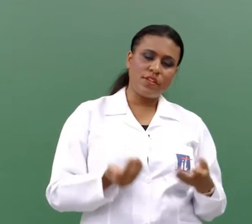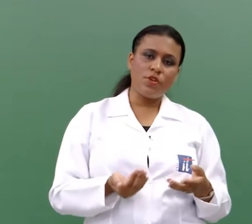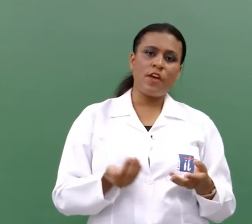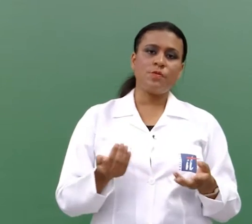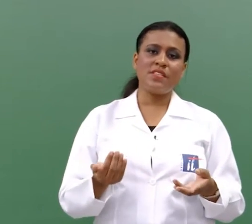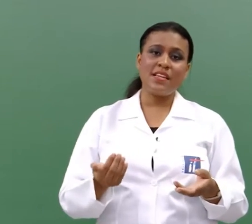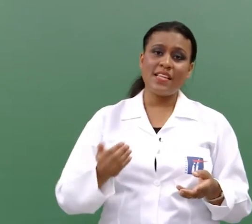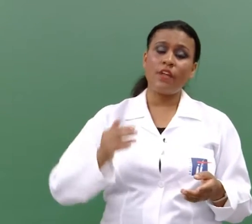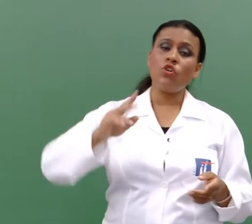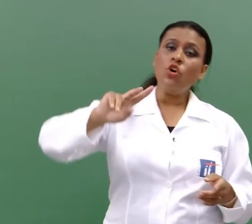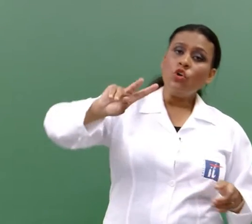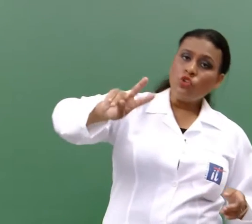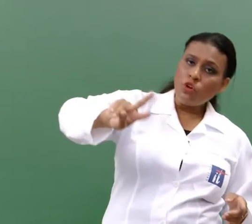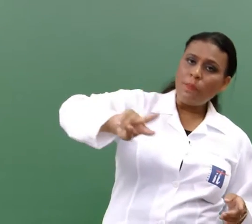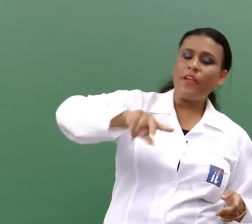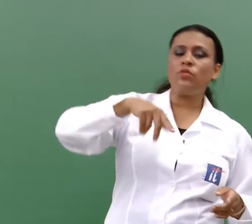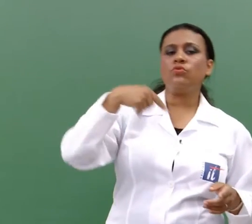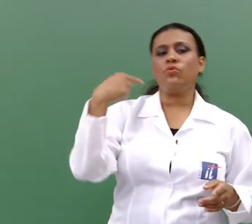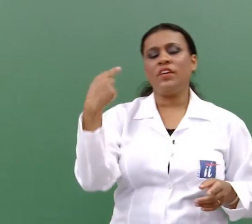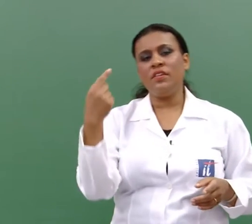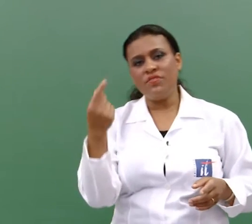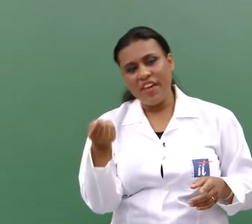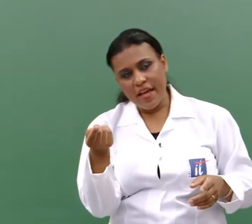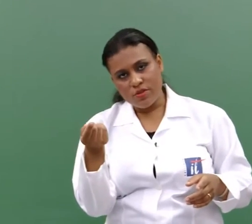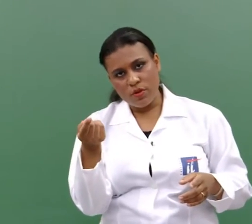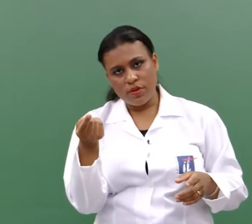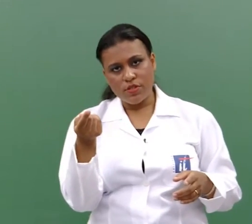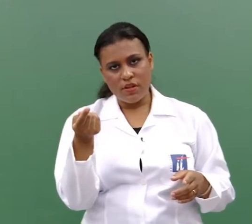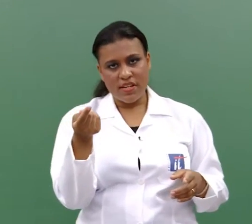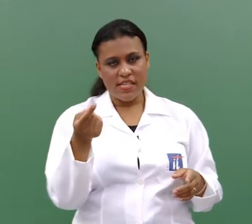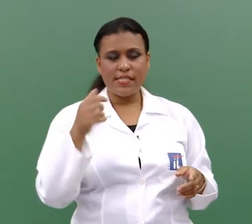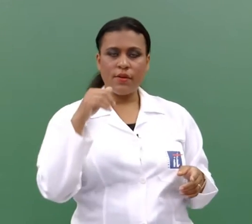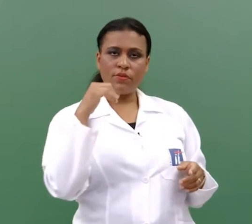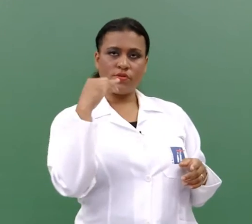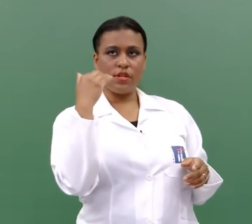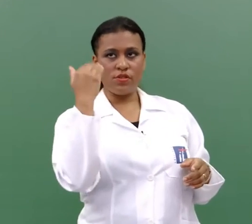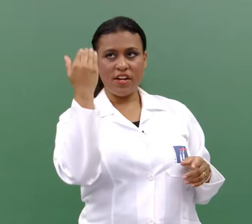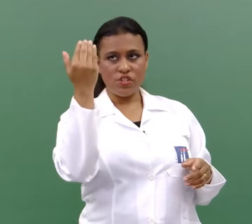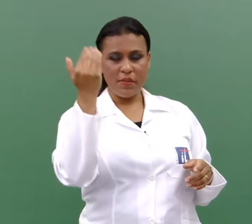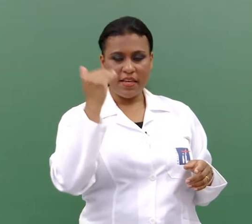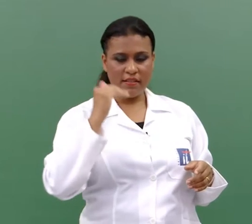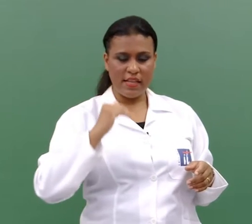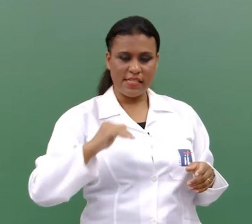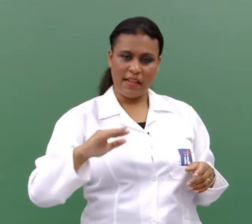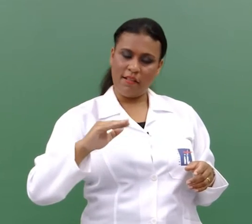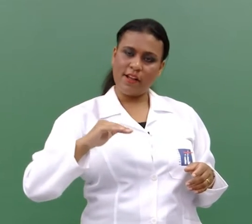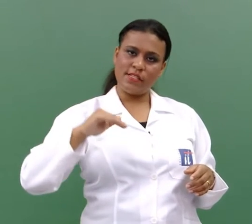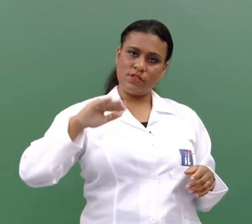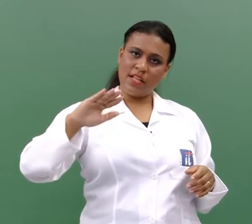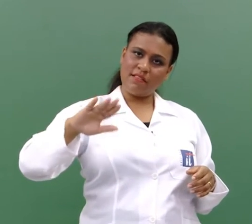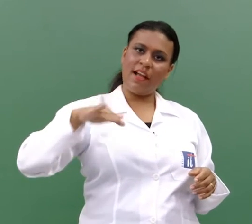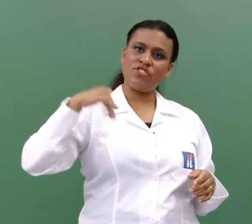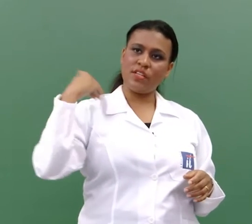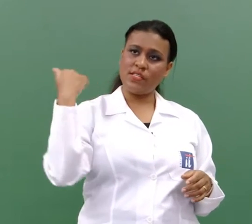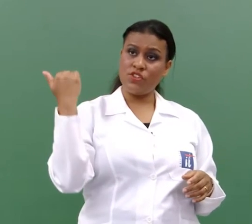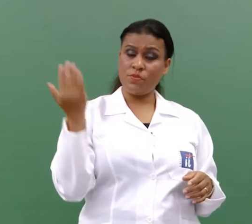educacional especializado. No período inverso ao da escolarização, então se ele estudar de manhã tem que ser à tarde, se ele estudar à tarde tem que ser de